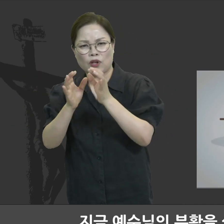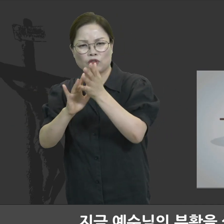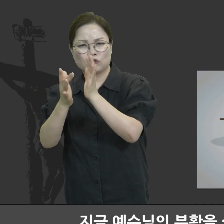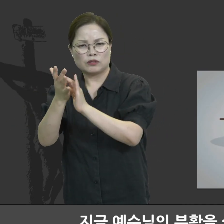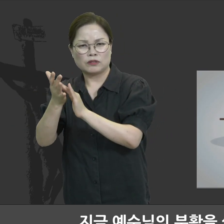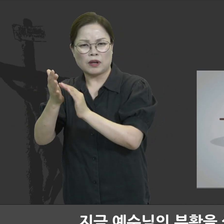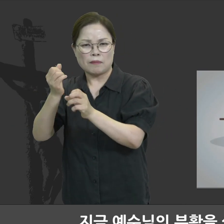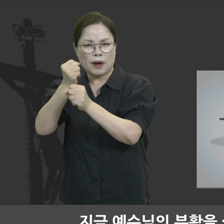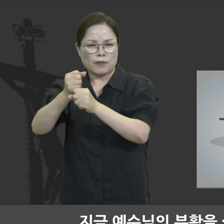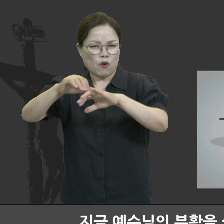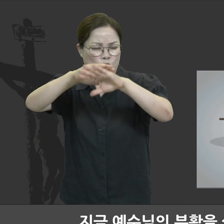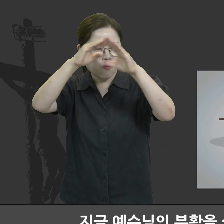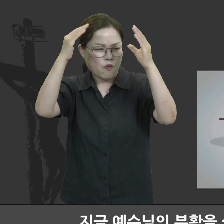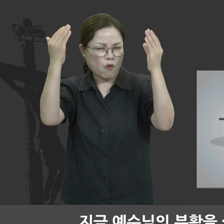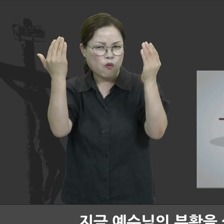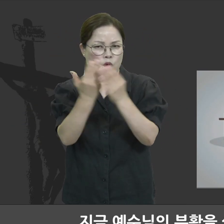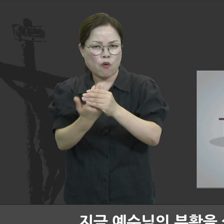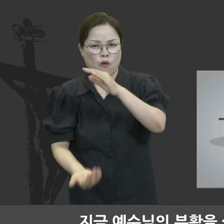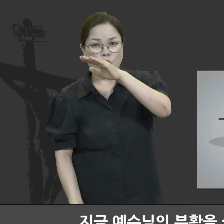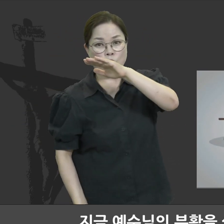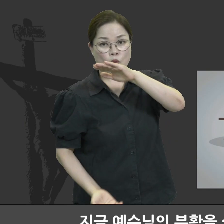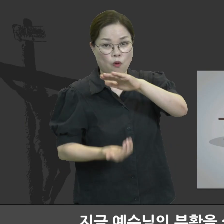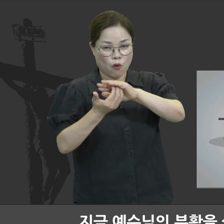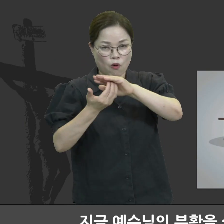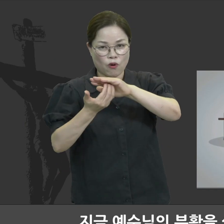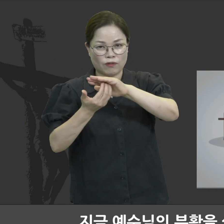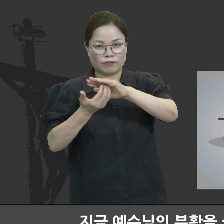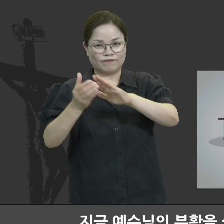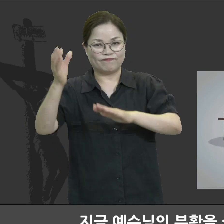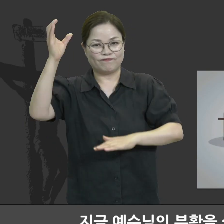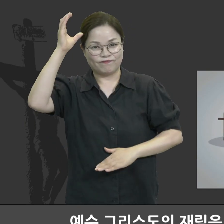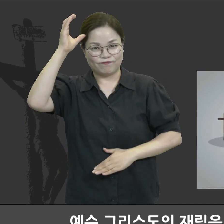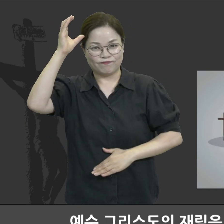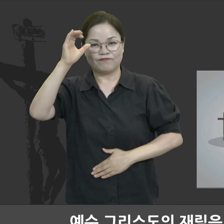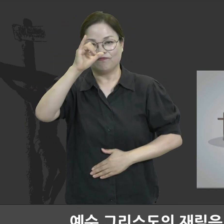예수님께서 만물을 온전히 완성하실 것을 소망할 수 있습니다.